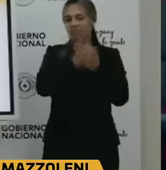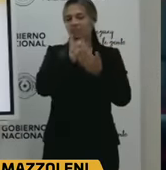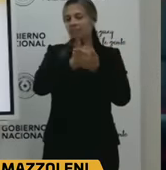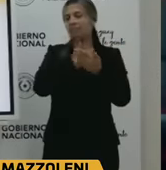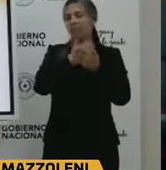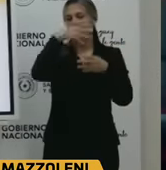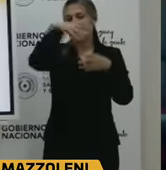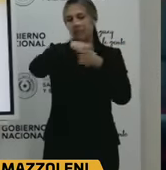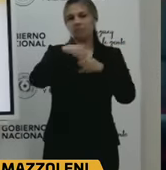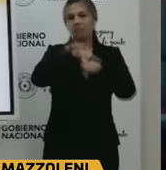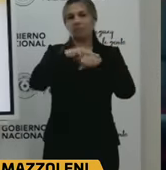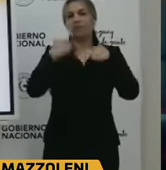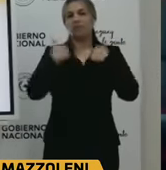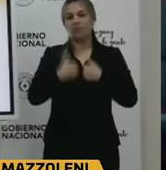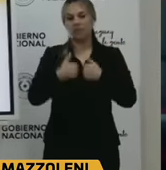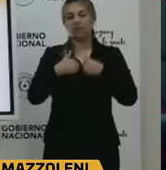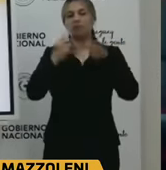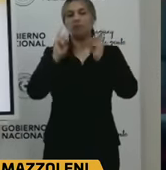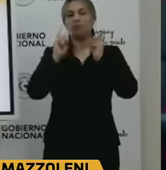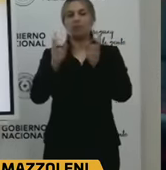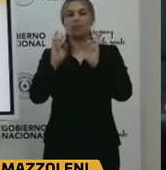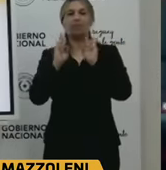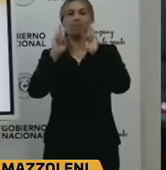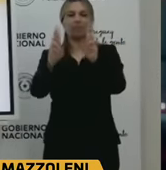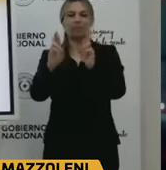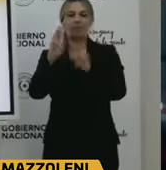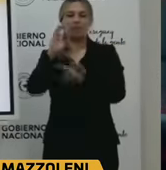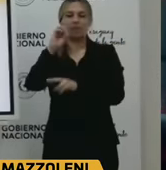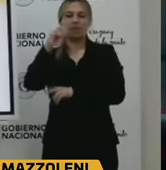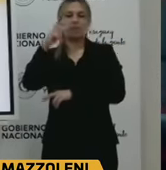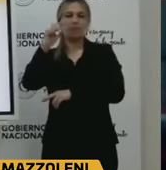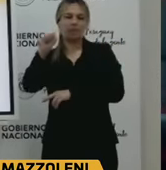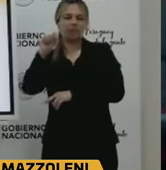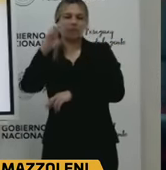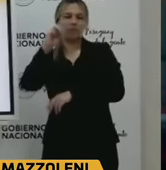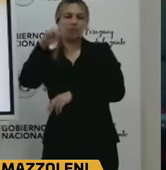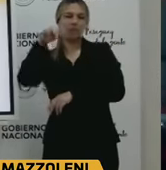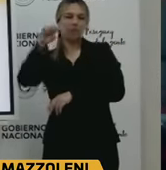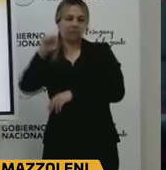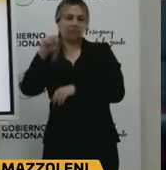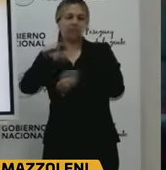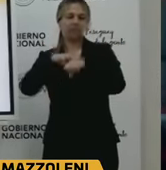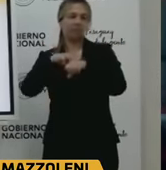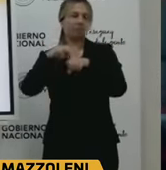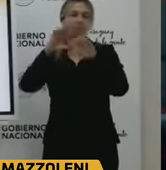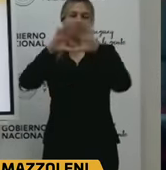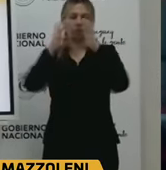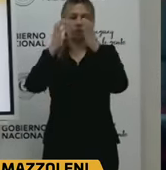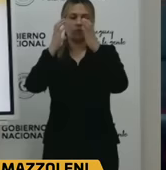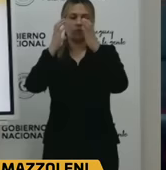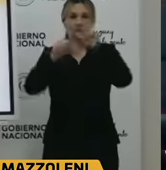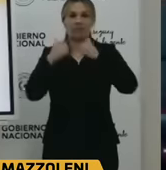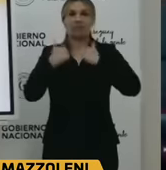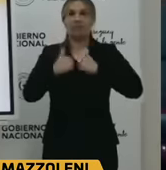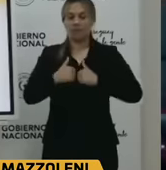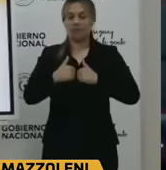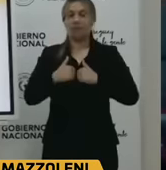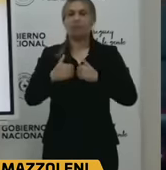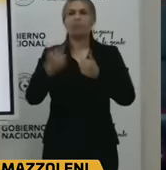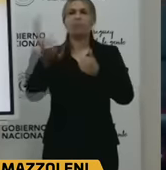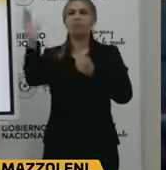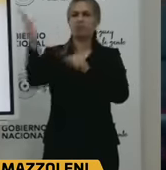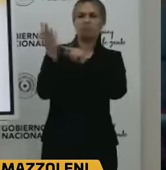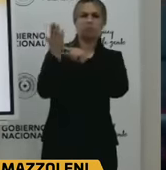internamente dentro del ministerio y también con el representante de la OPS-OMS. Aquí lo que hay que entender es que sobre la base de